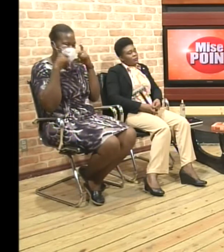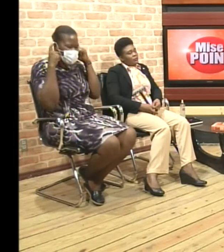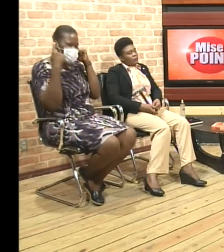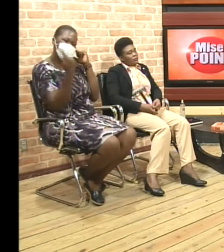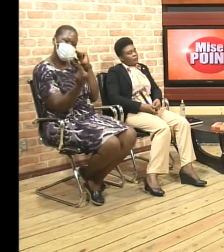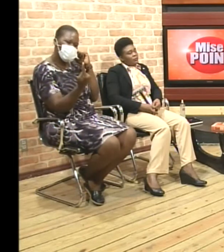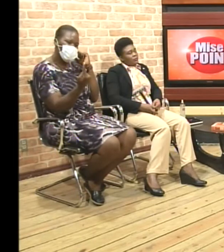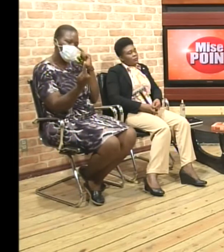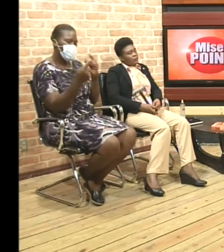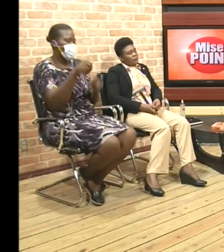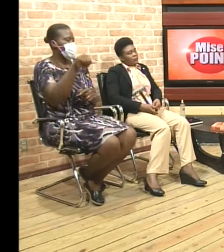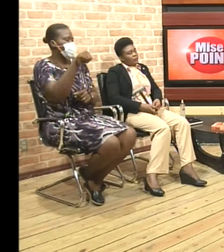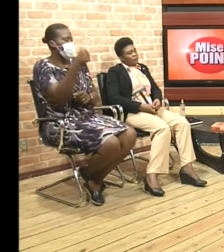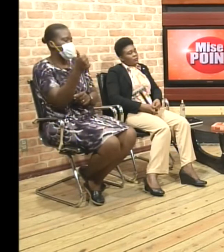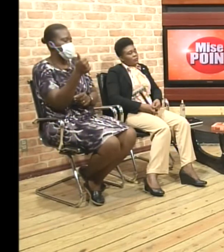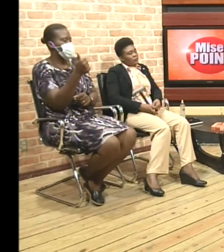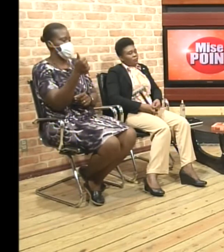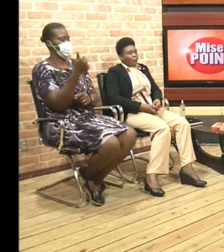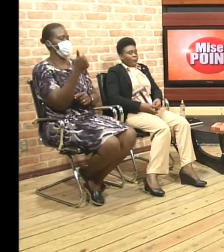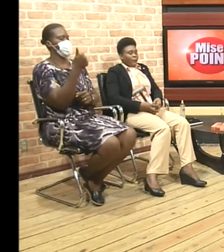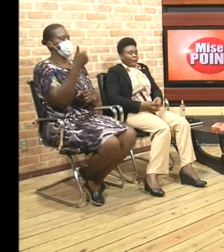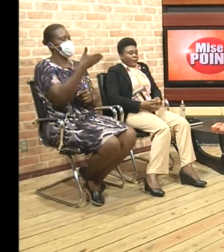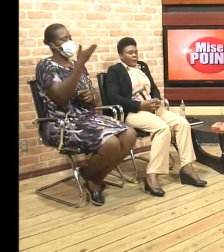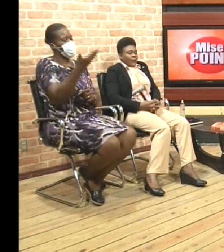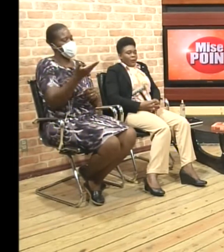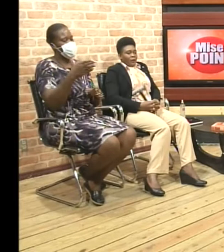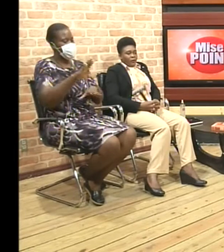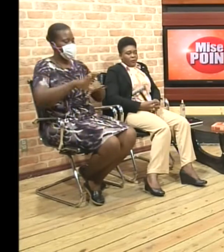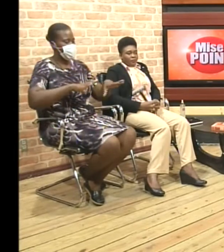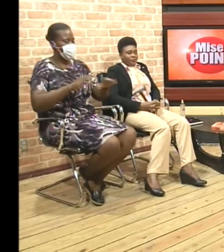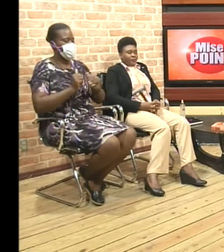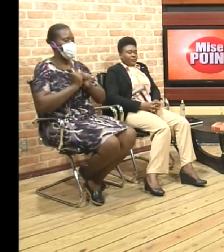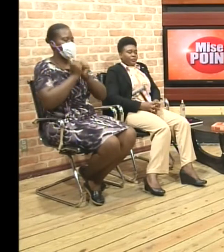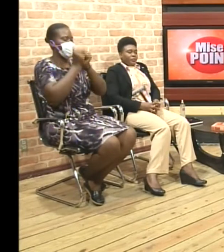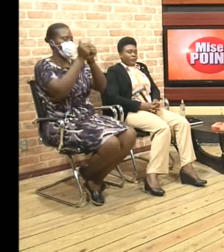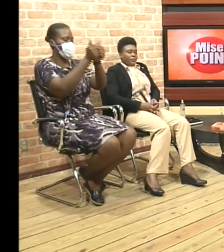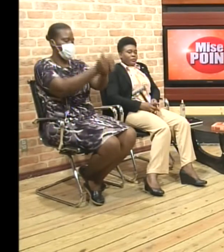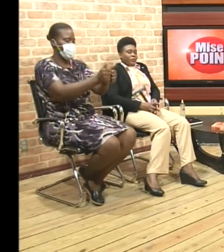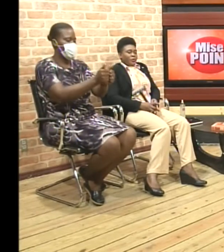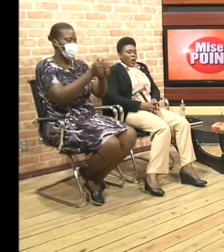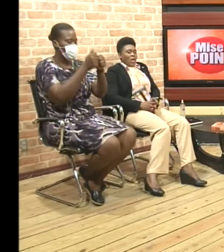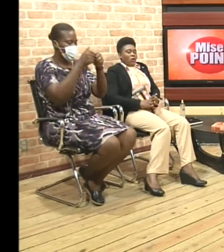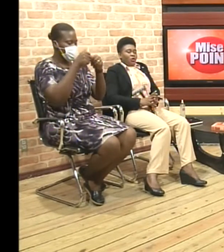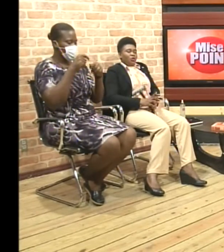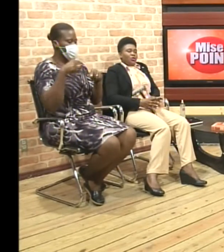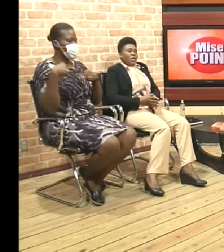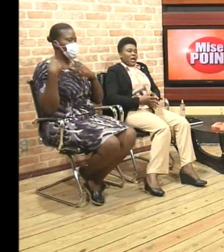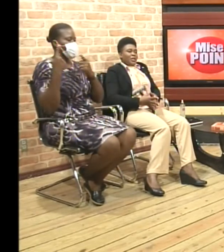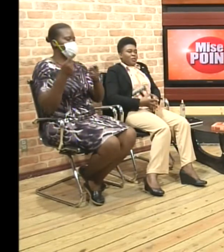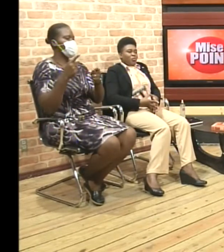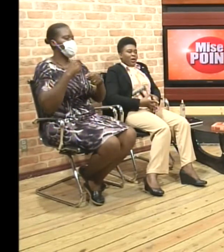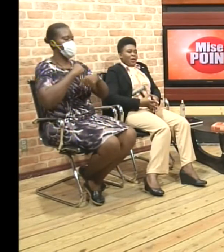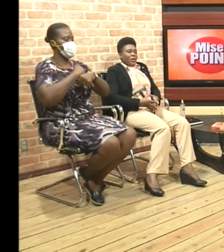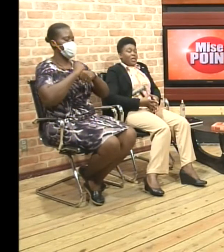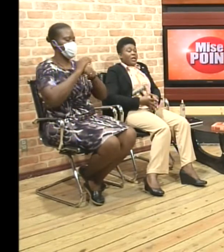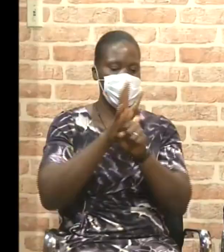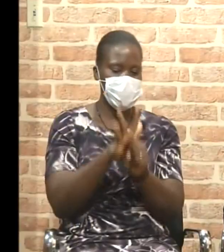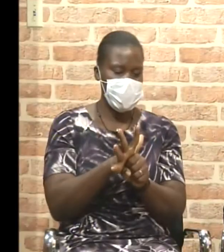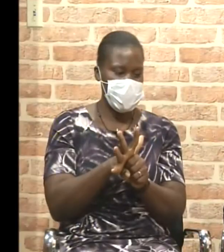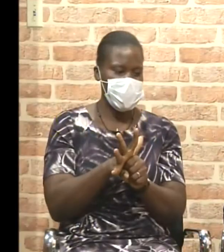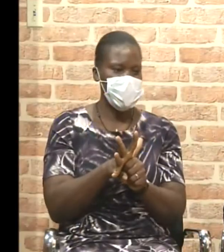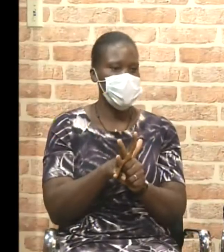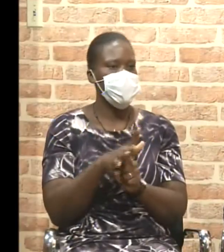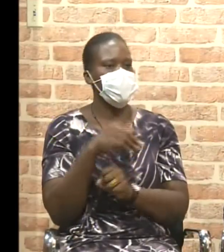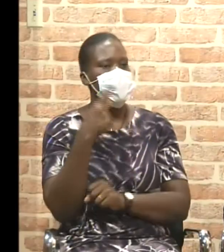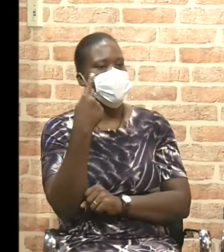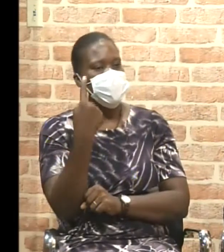qui l'autre bagaille que nous fait pour accompagner les handicapés pendant la période COVID-19 là. Un aspect qui est